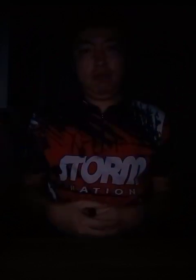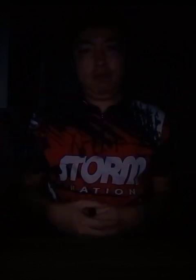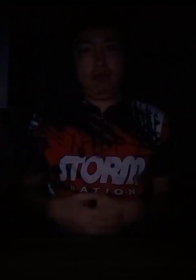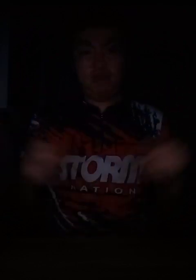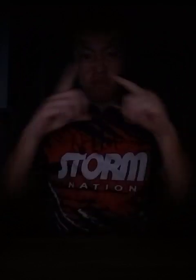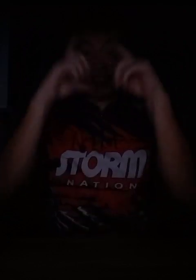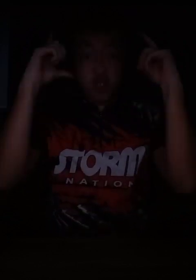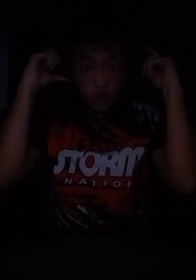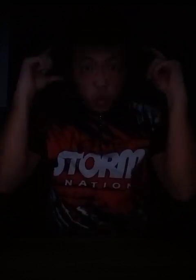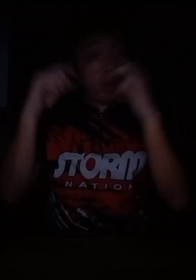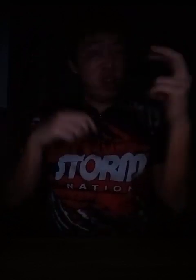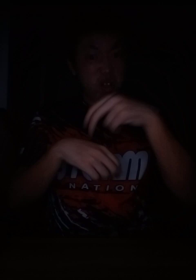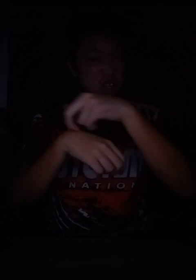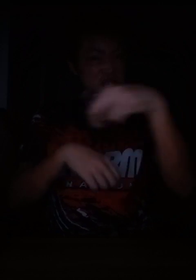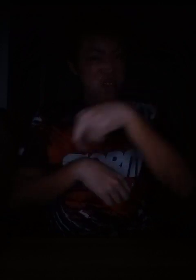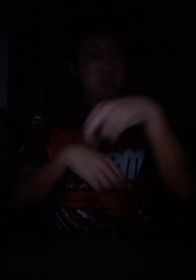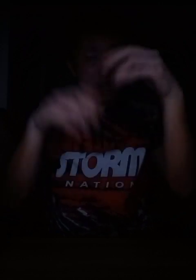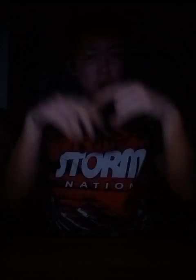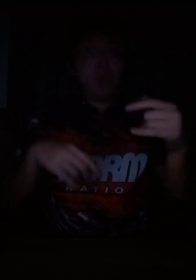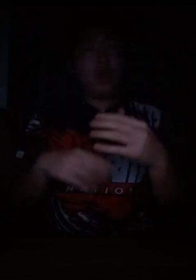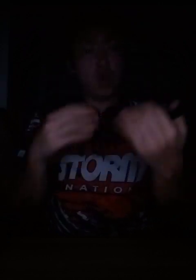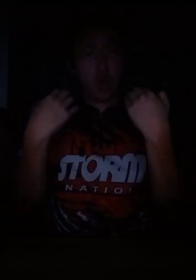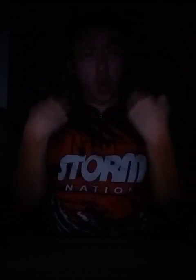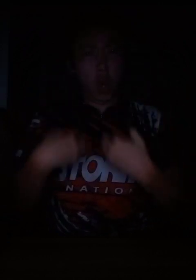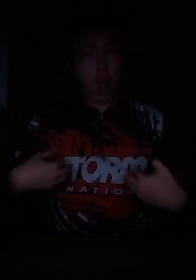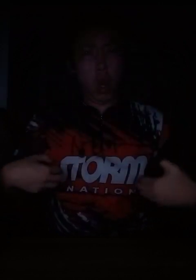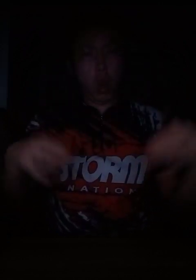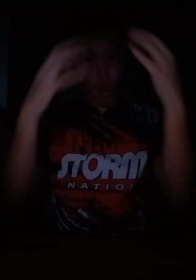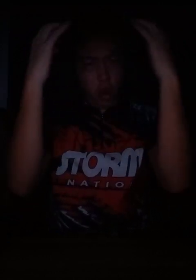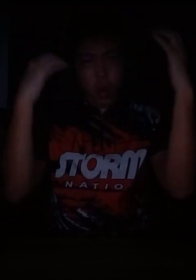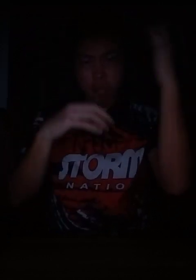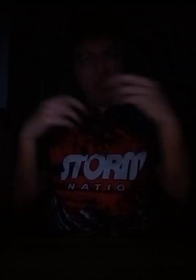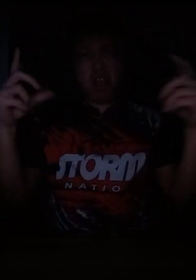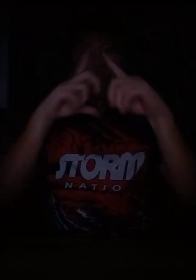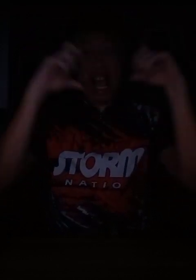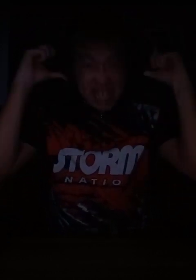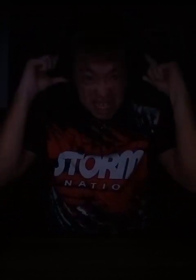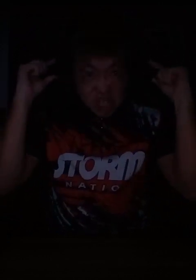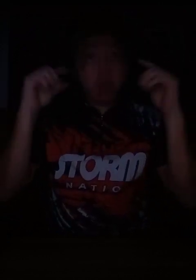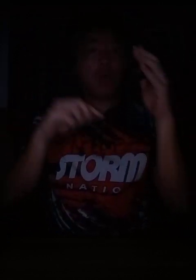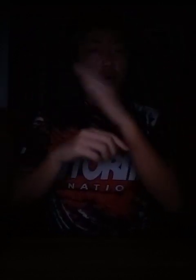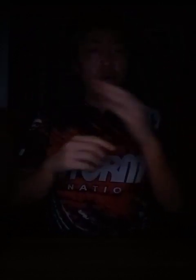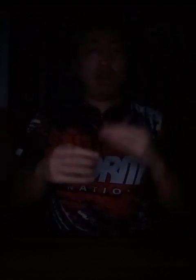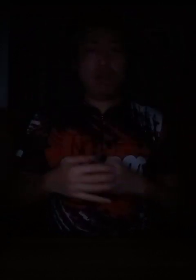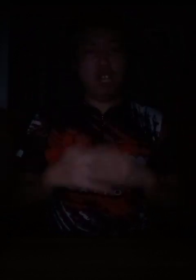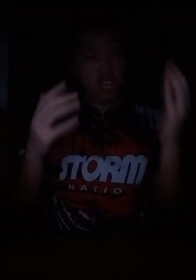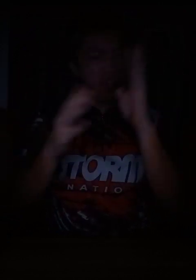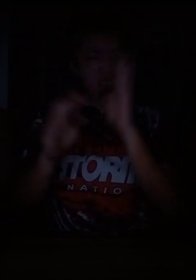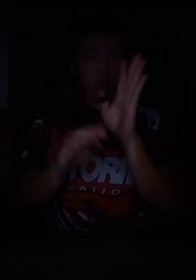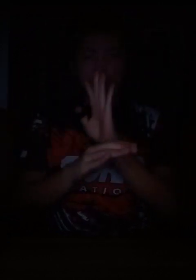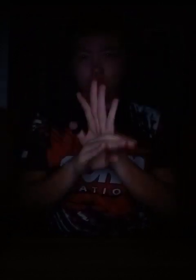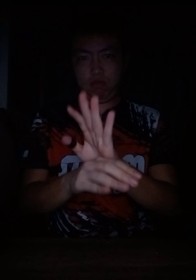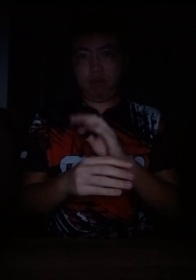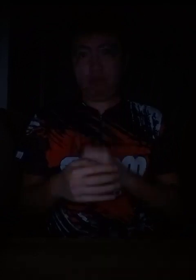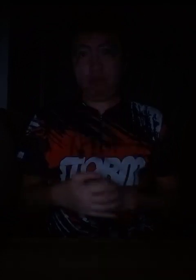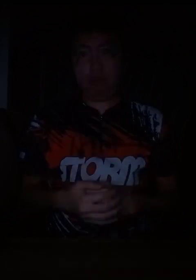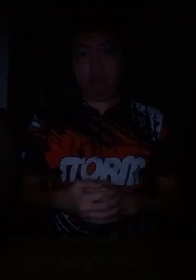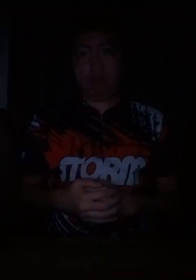마스크를 쓰지 않고 시내버스에 타는 여성. 버스 기사가 마스크 착용을 요구하지만 아랑곳하지 않습니다.